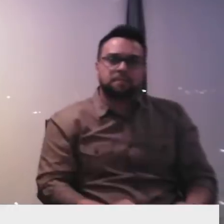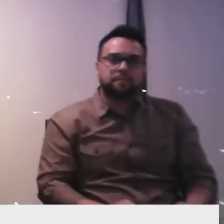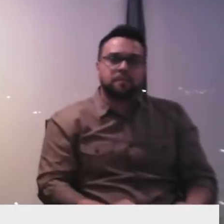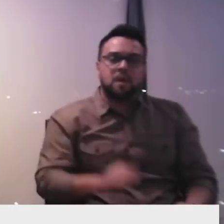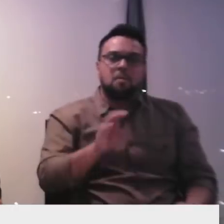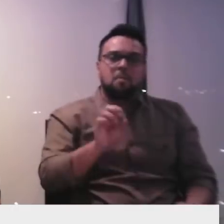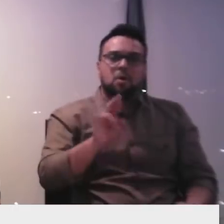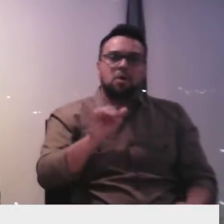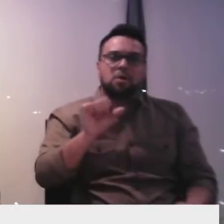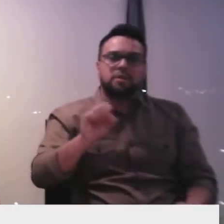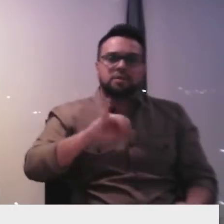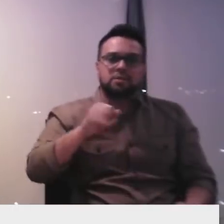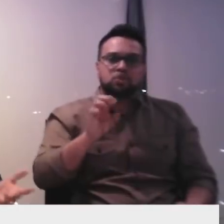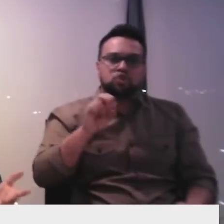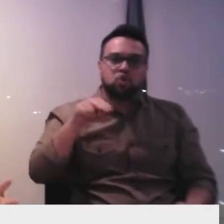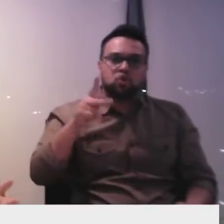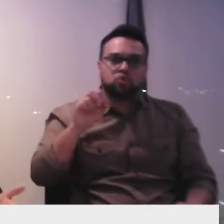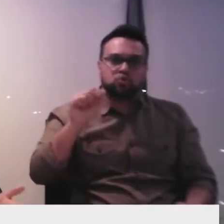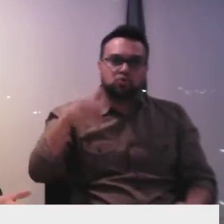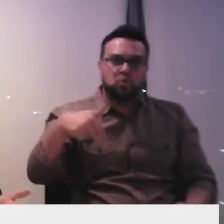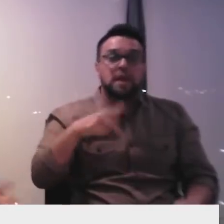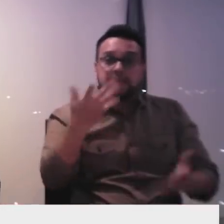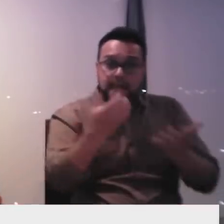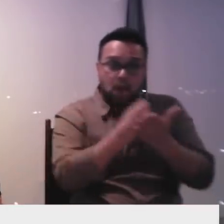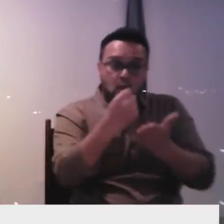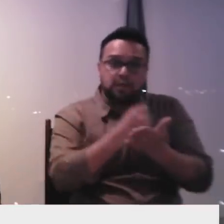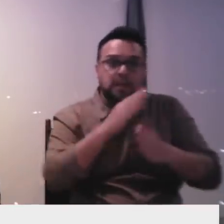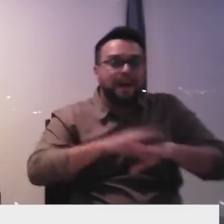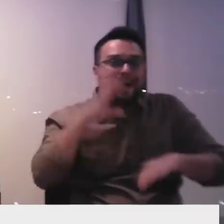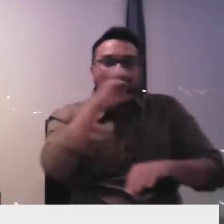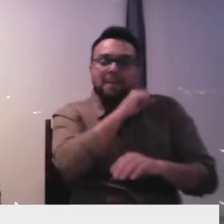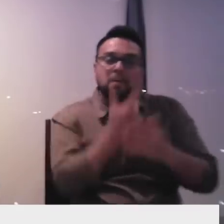E ele quer um contrato emergencial para comprar